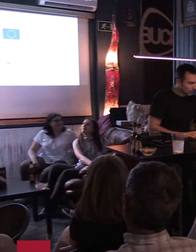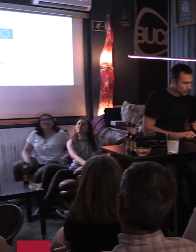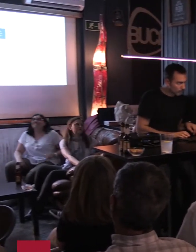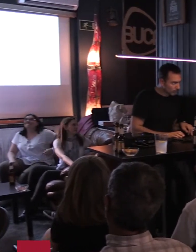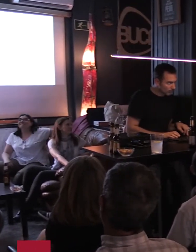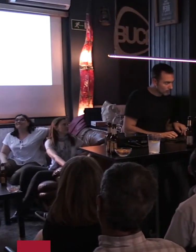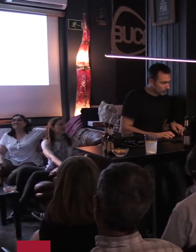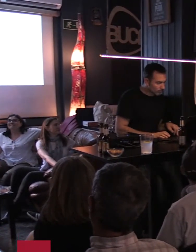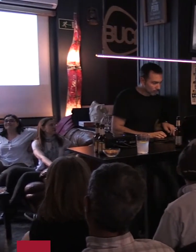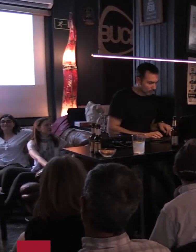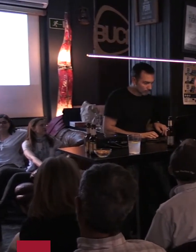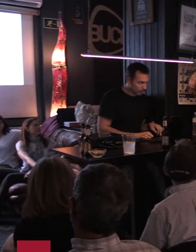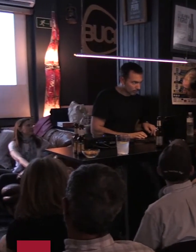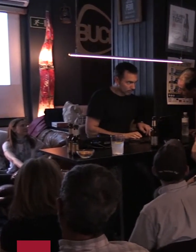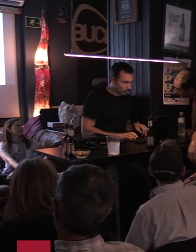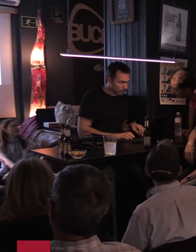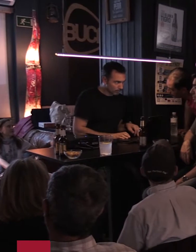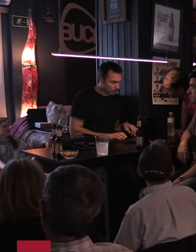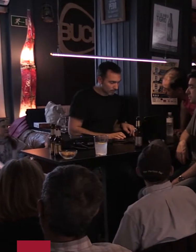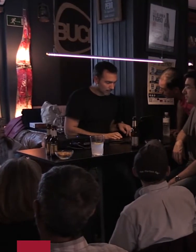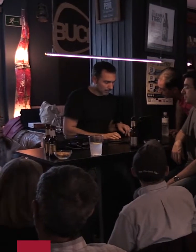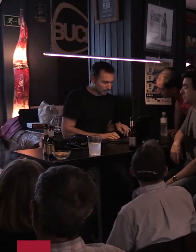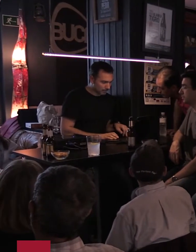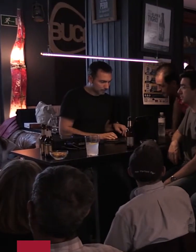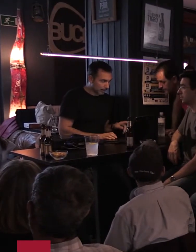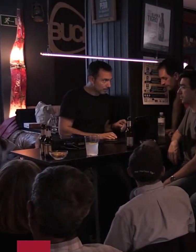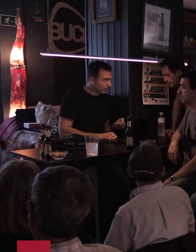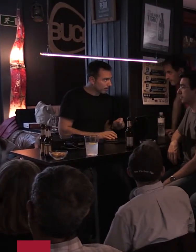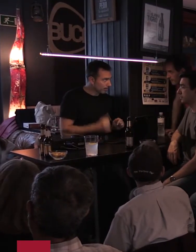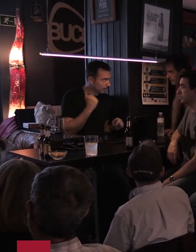¿no? Vosotros recogéis la señal. Sí. La queréis